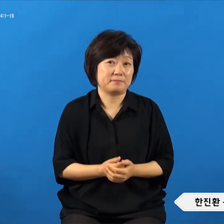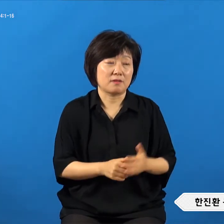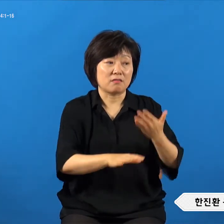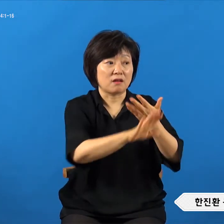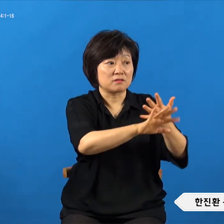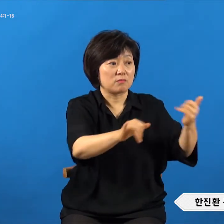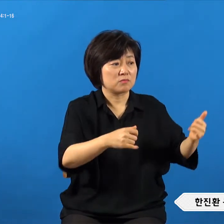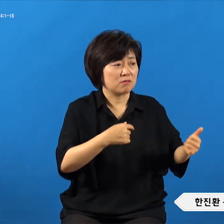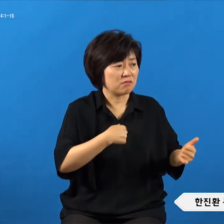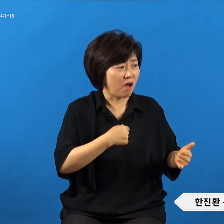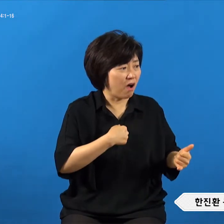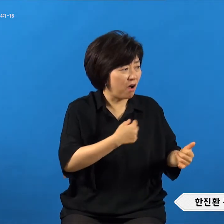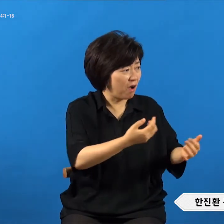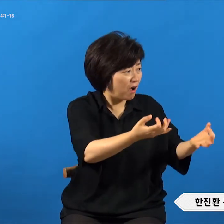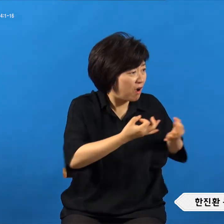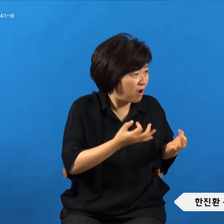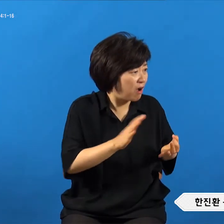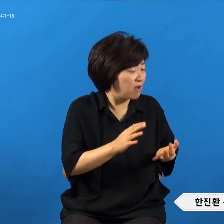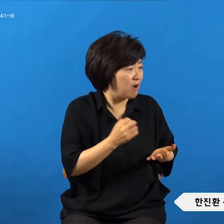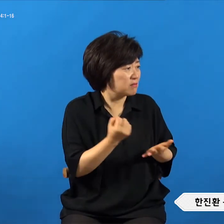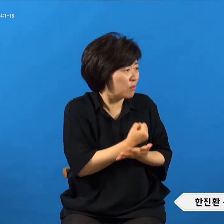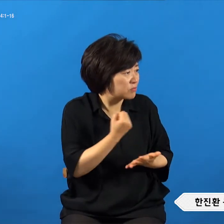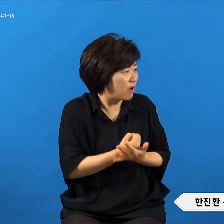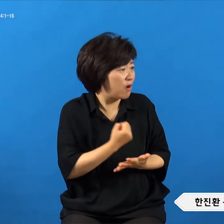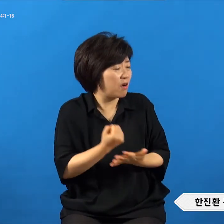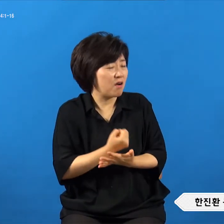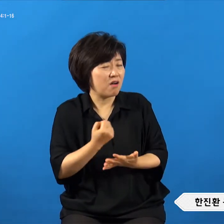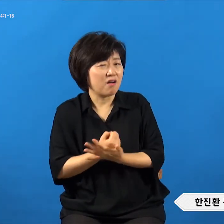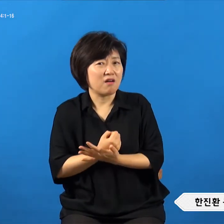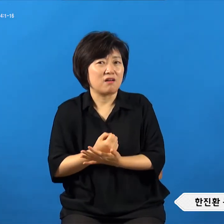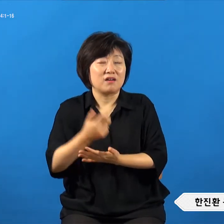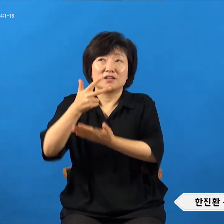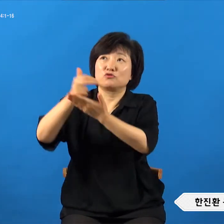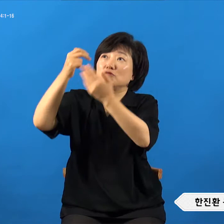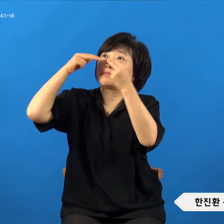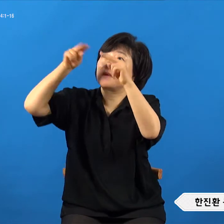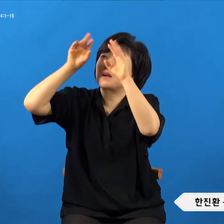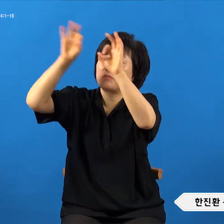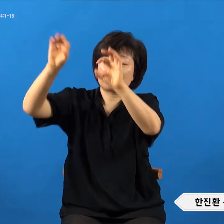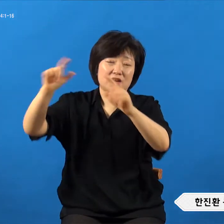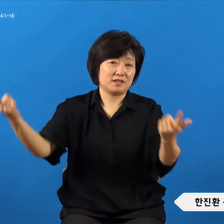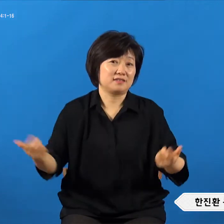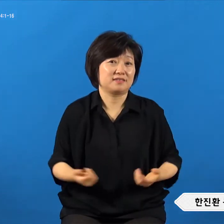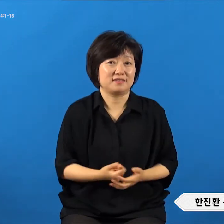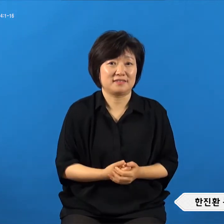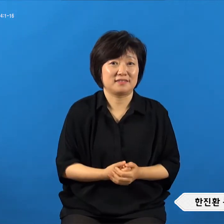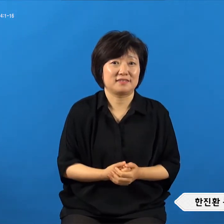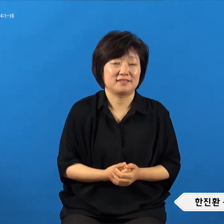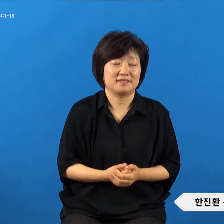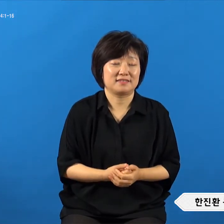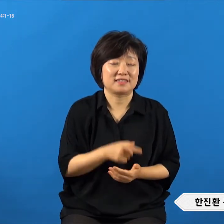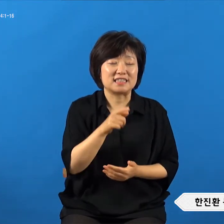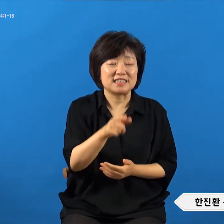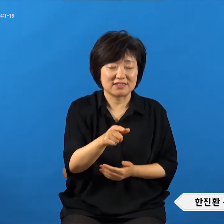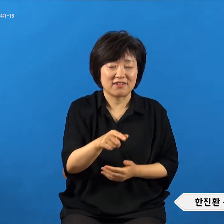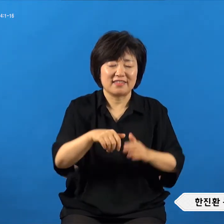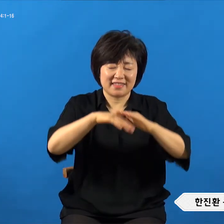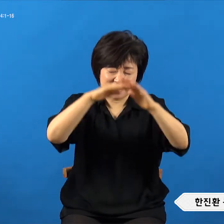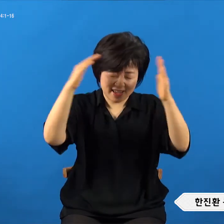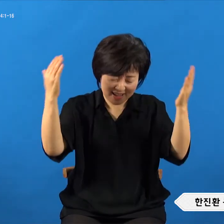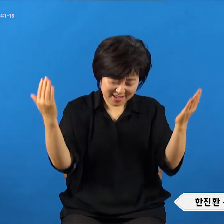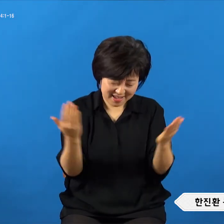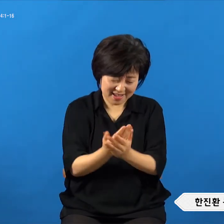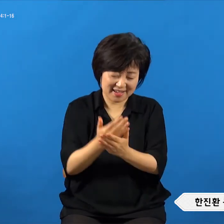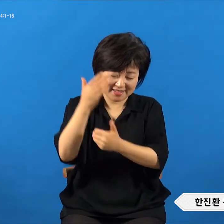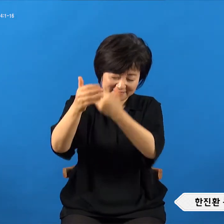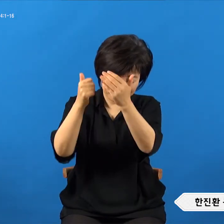왜 알아주지 않을까 섭섭한 마음이 들면 그건 주님만 바라보고 있는 것이 아닙니다. 그런 것은 주님께